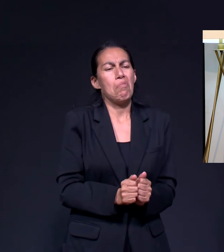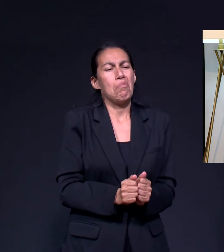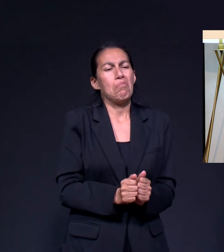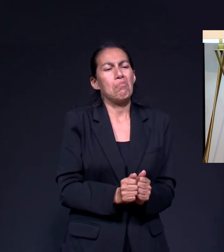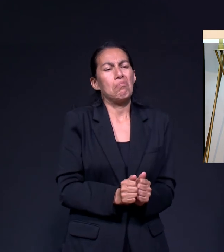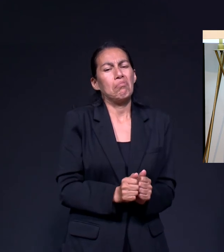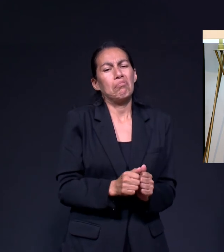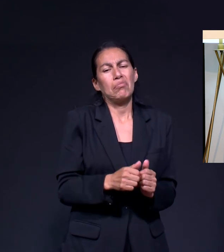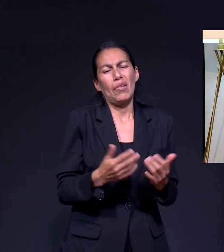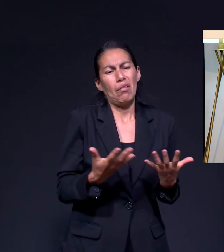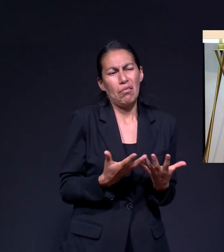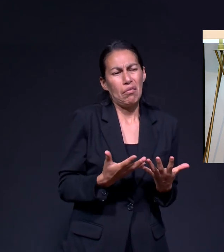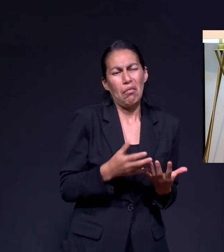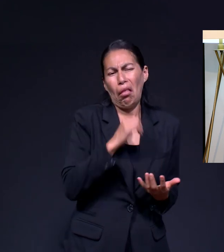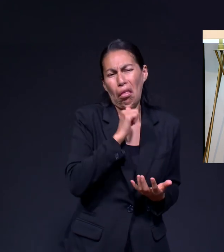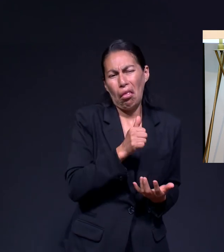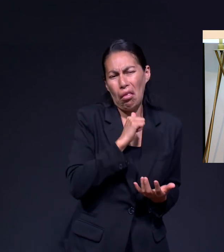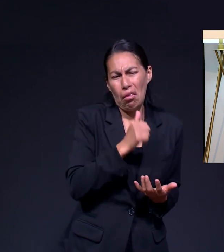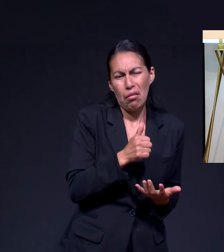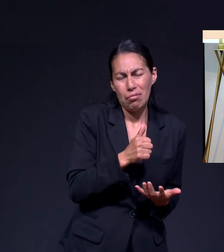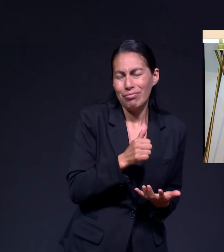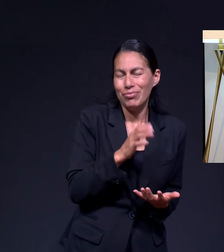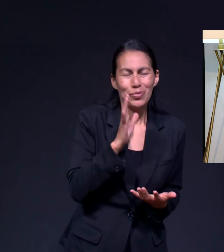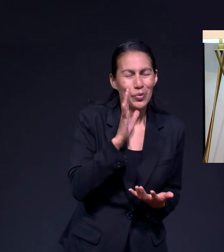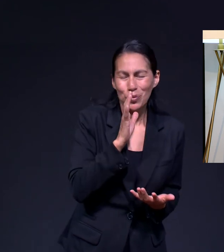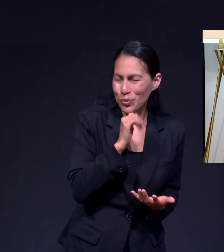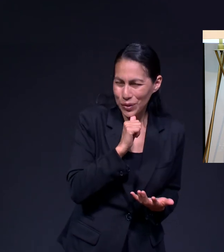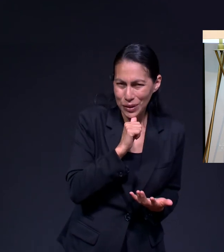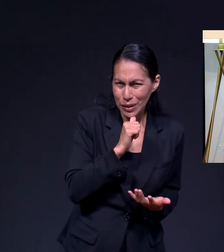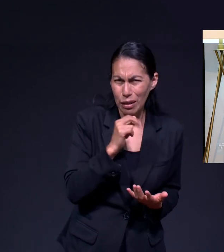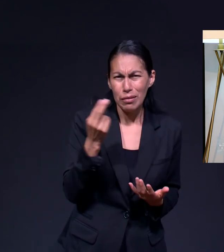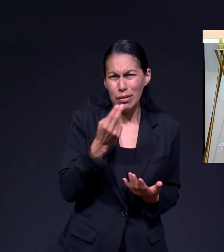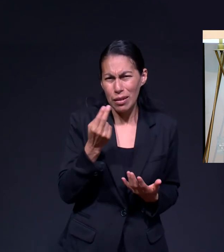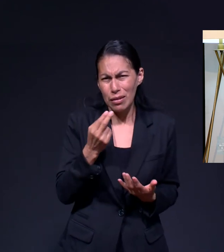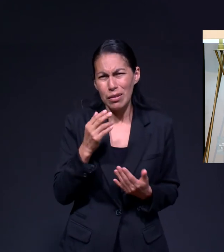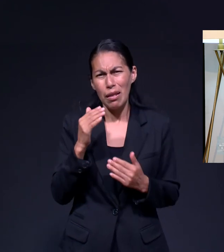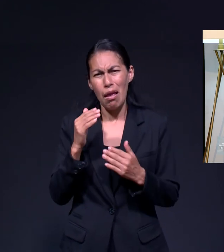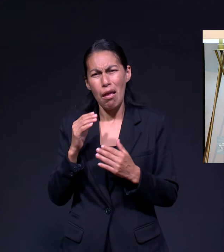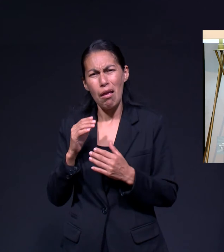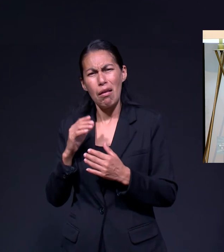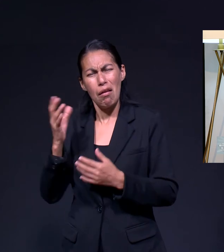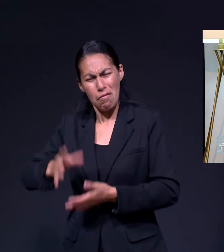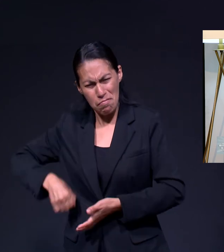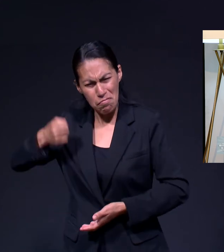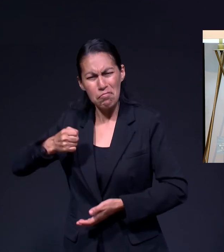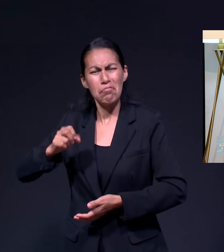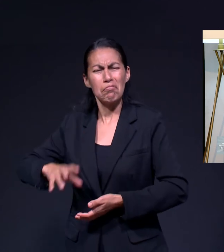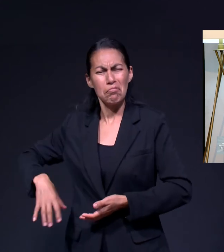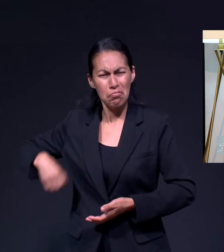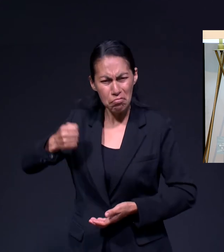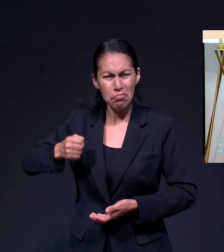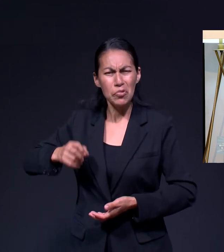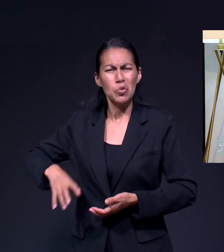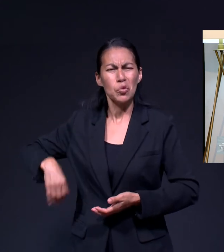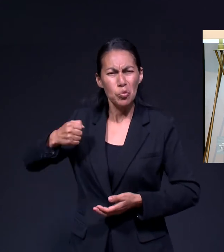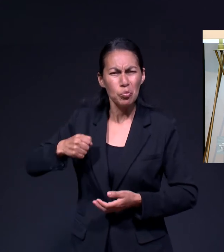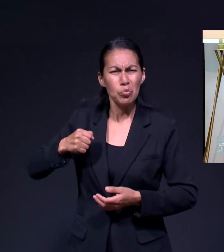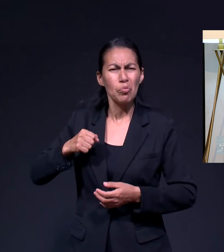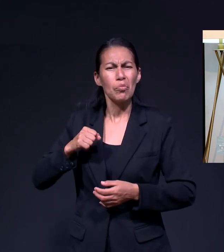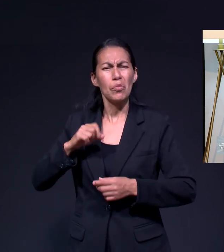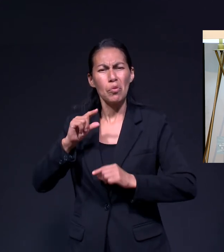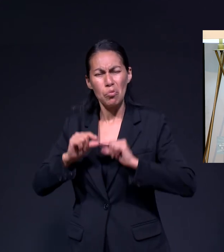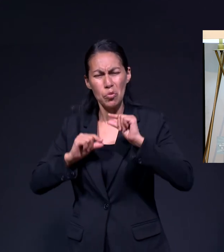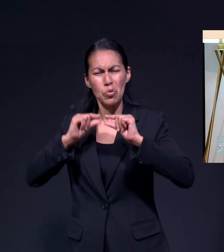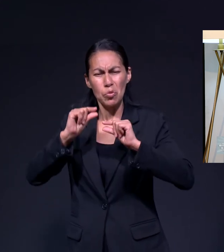no puedes quedarte igual allí eso creces o creces por la gracia de dios